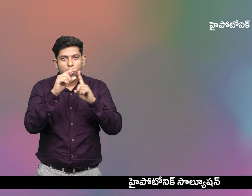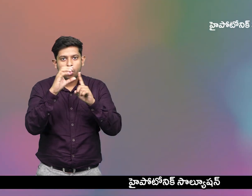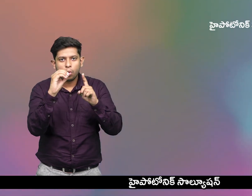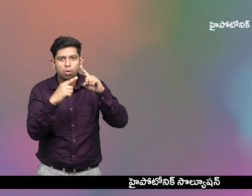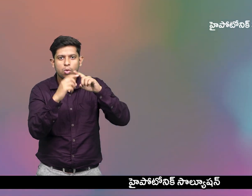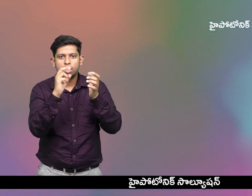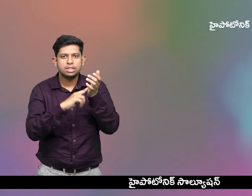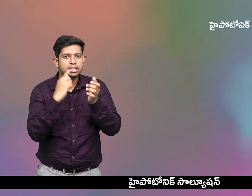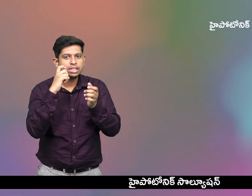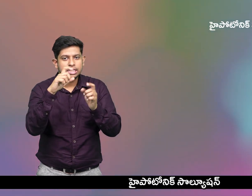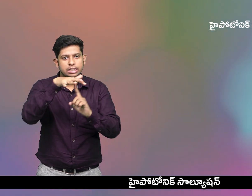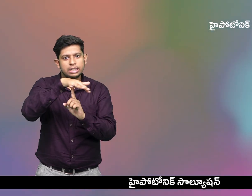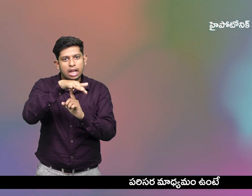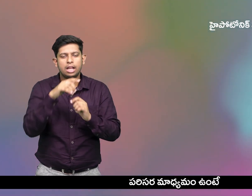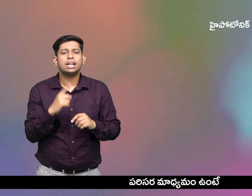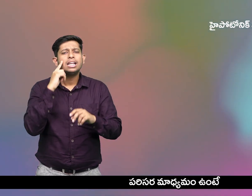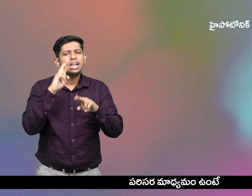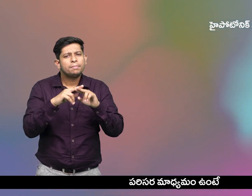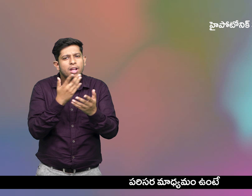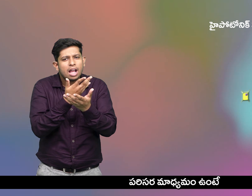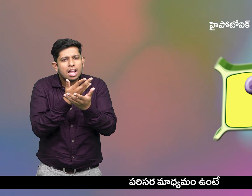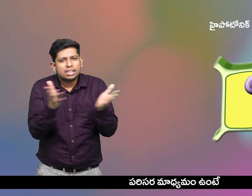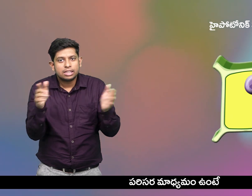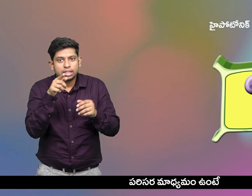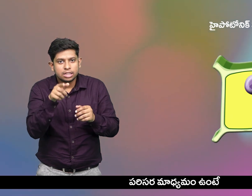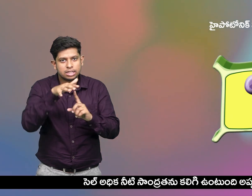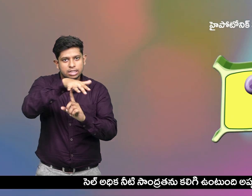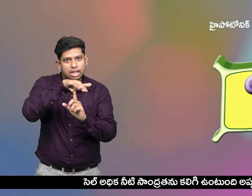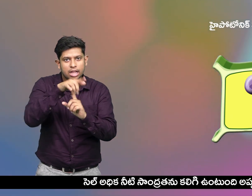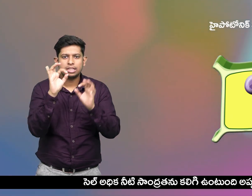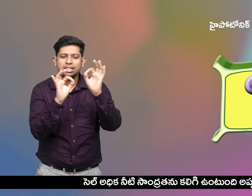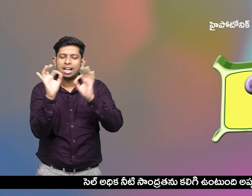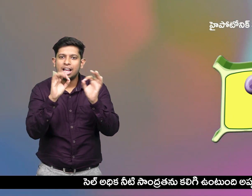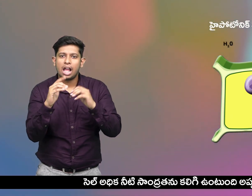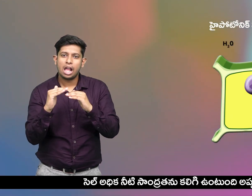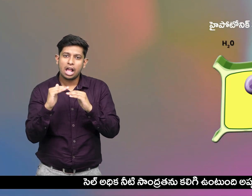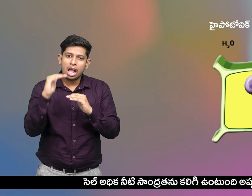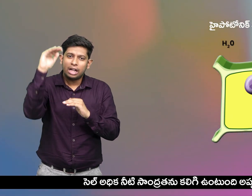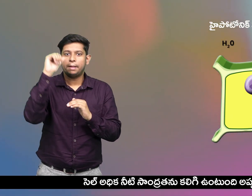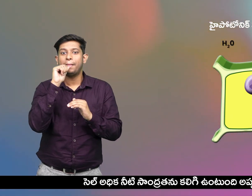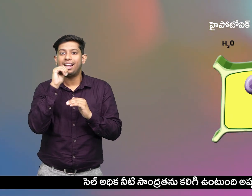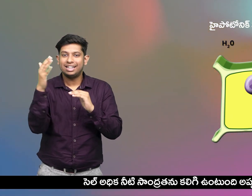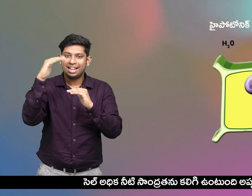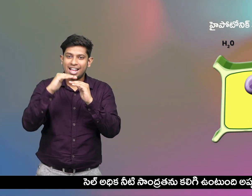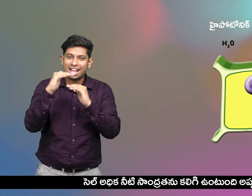హైపోటోనిక్ సొల్యూషన్ పరిసర మాధ్యమం ఉంటే సెల్ అధిక నీటి సాంద్రతను కలిగి ఉంటుంది.